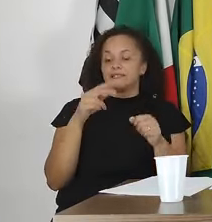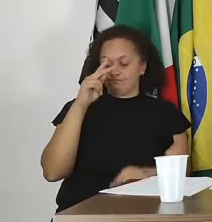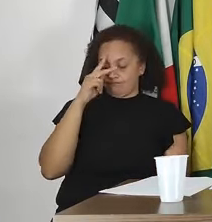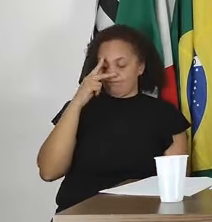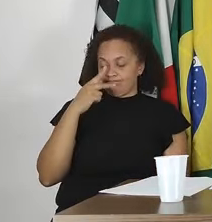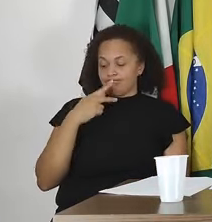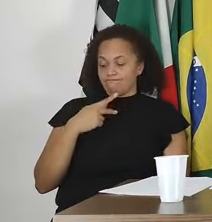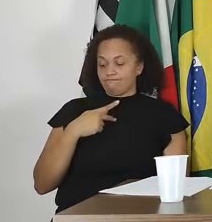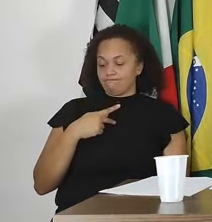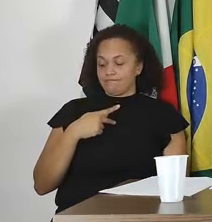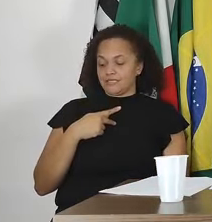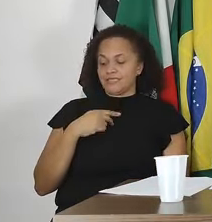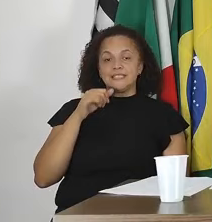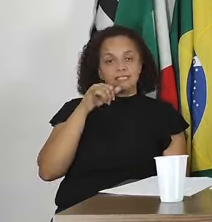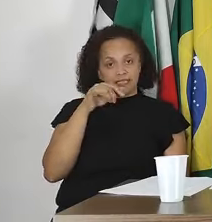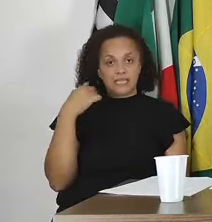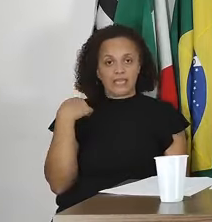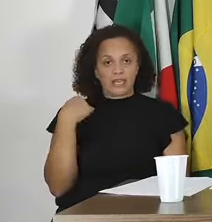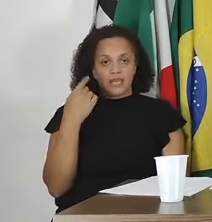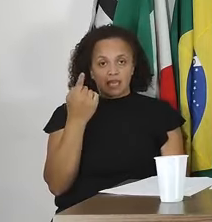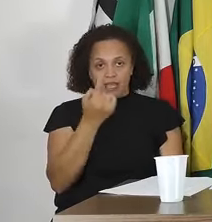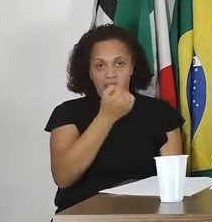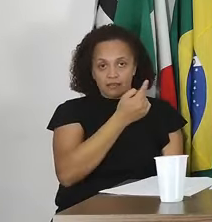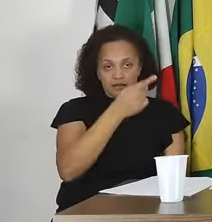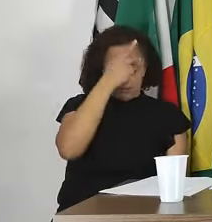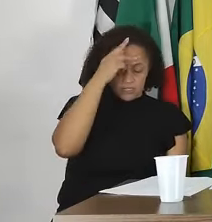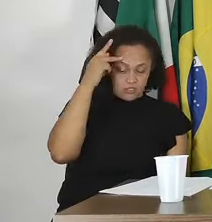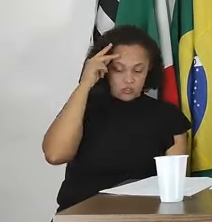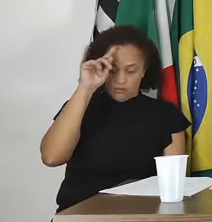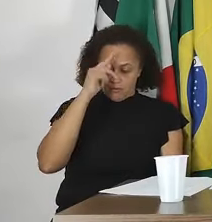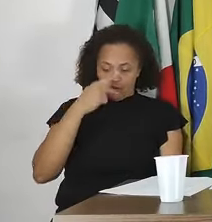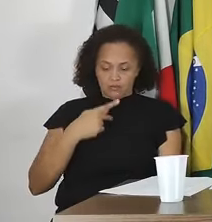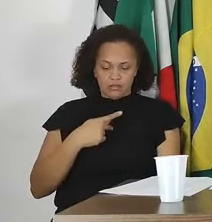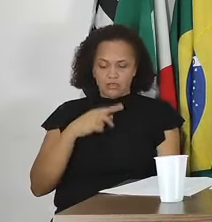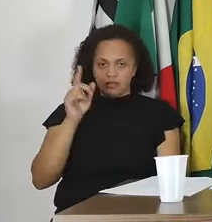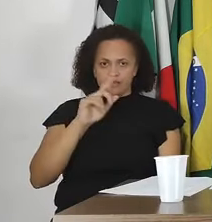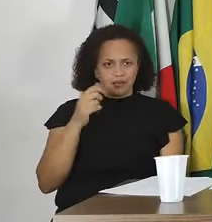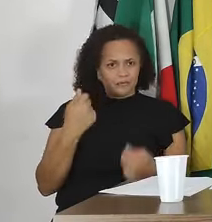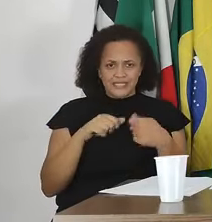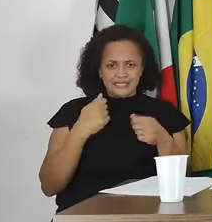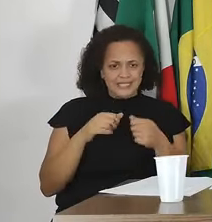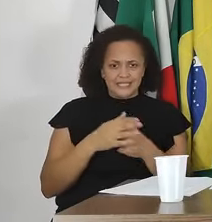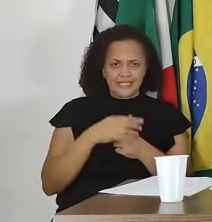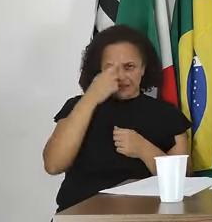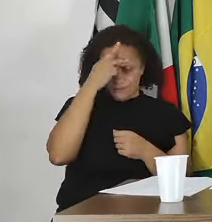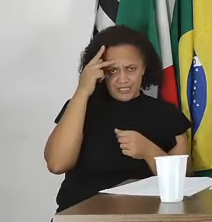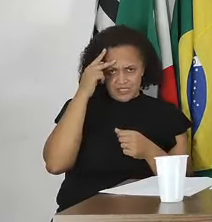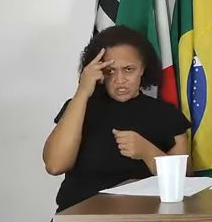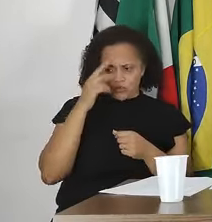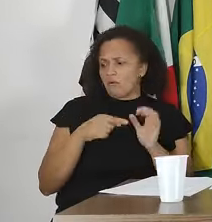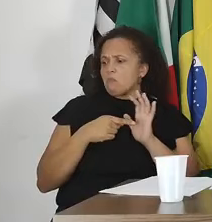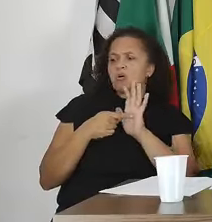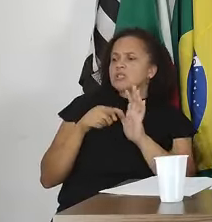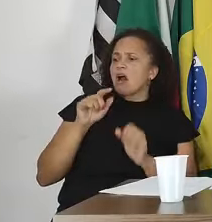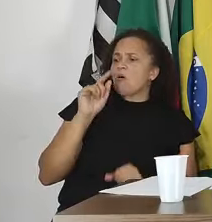precisava nem de conflitos dentro da igreja, né? Não precisava nem o pastor, a pessoa responsável,